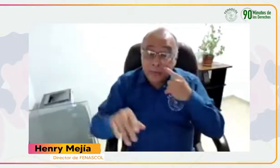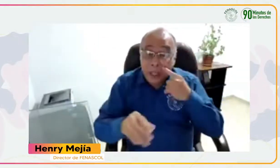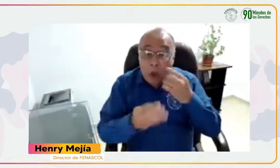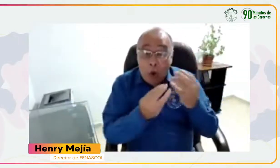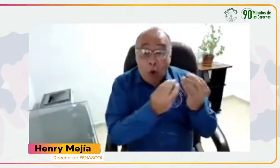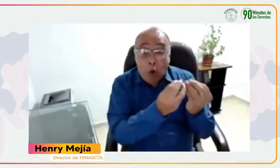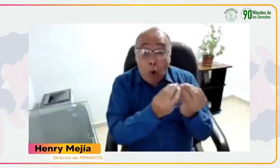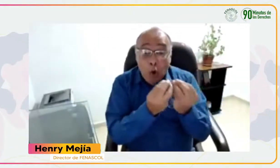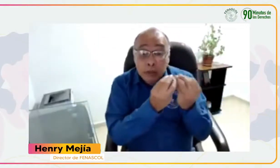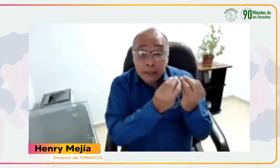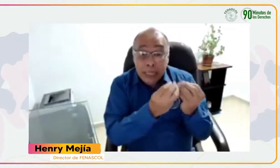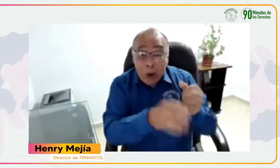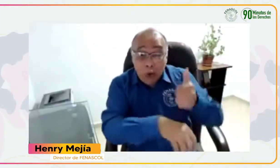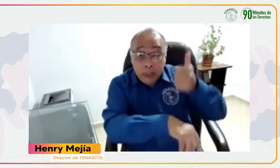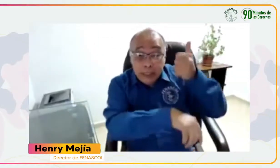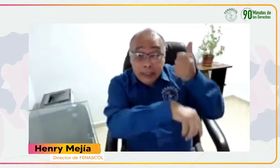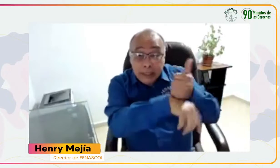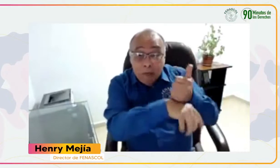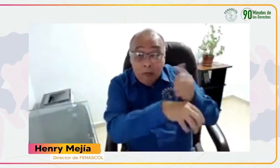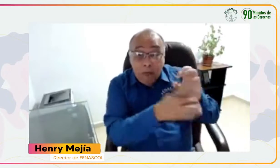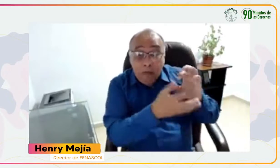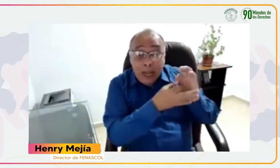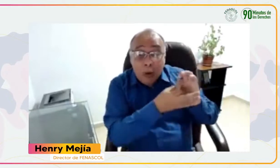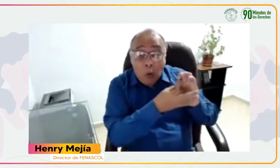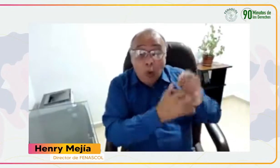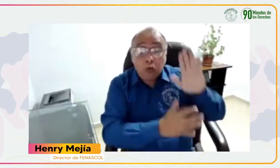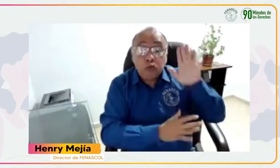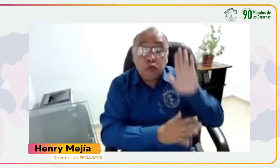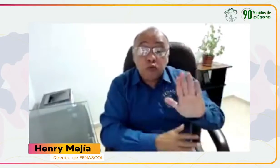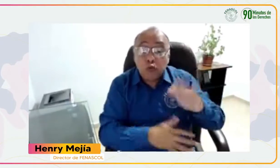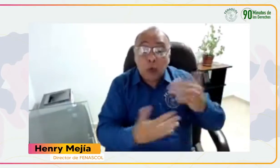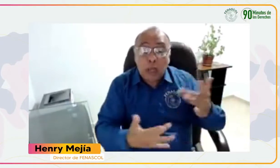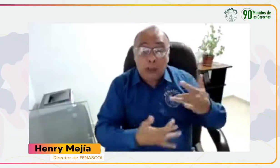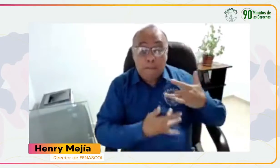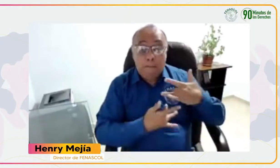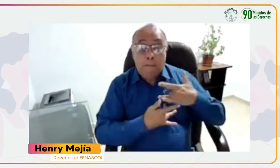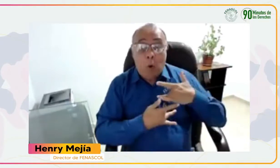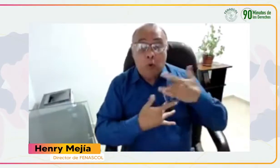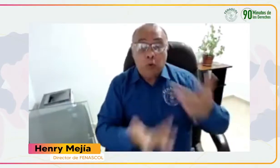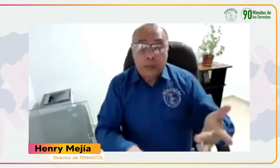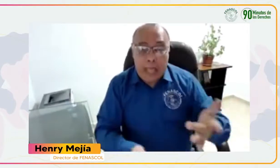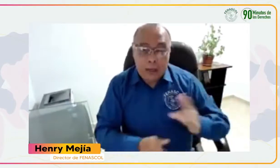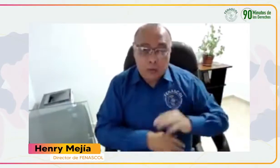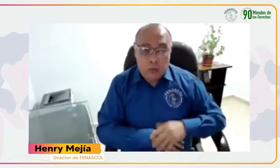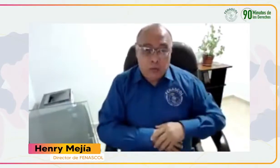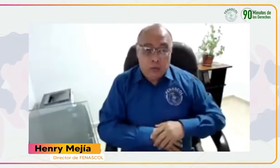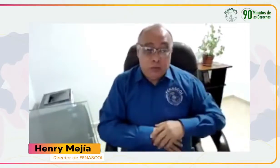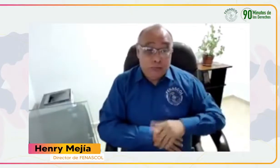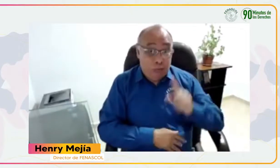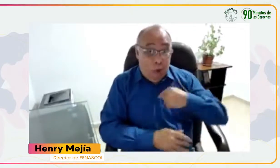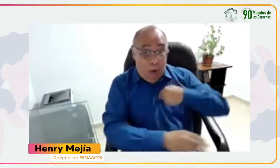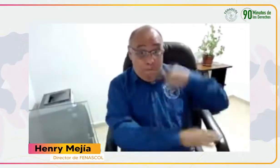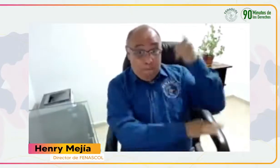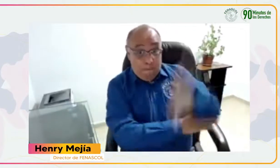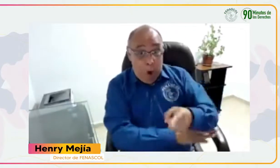llevar solamente una persona. Y lo que yo quiero mencionar es que el consejo directivo de FENASCOL realmente